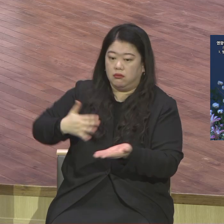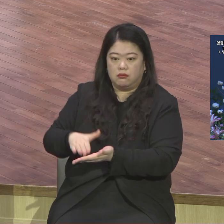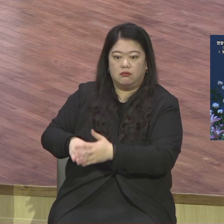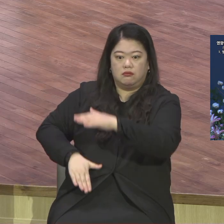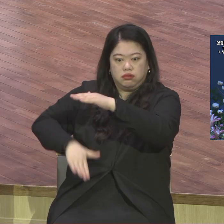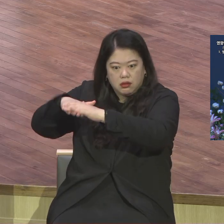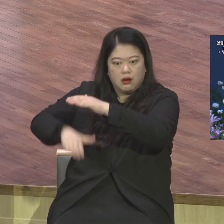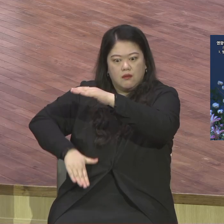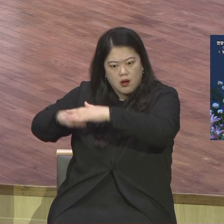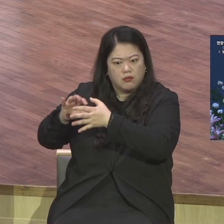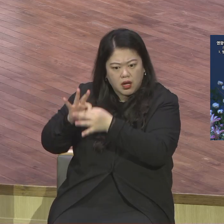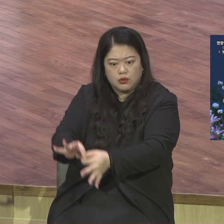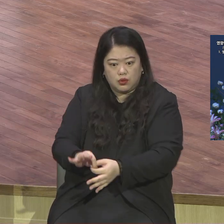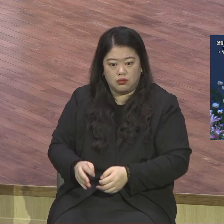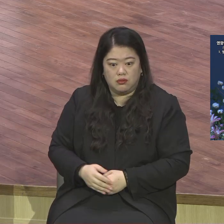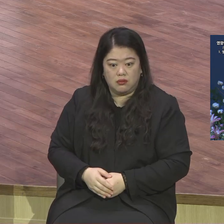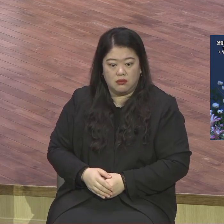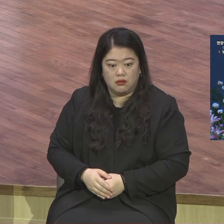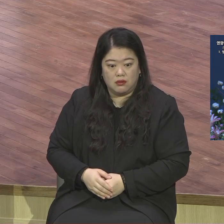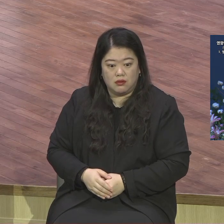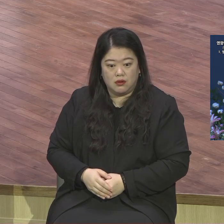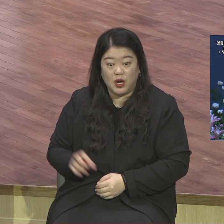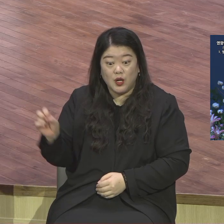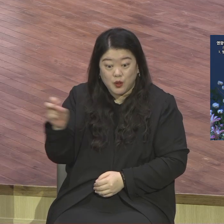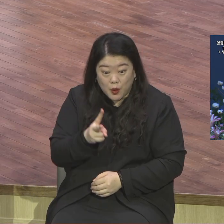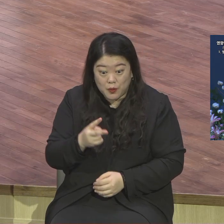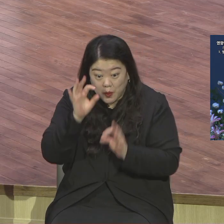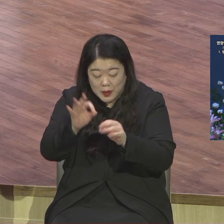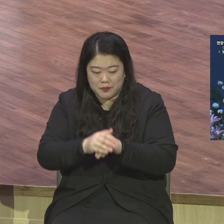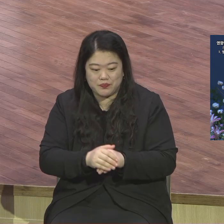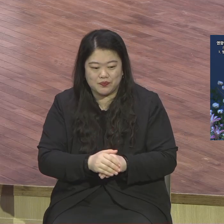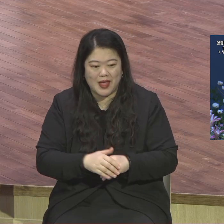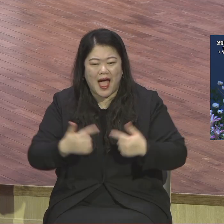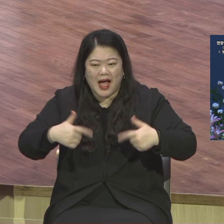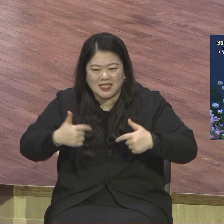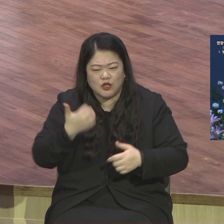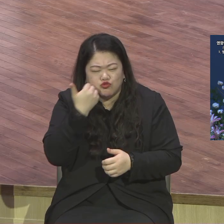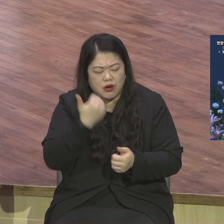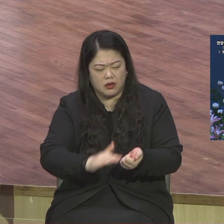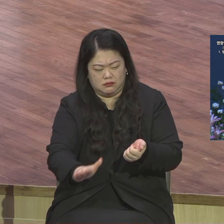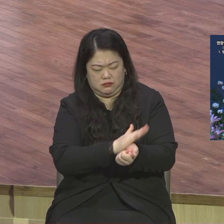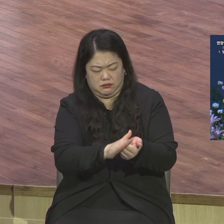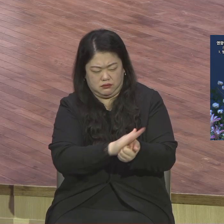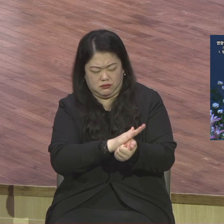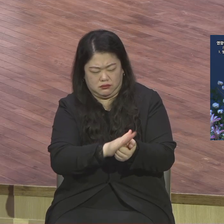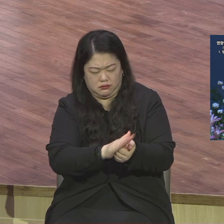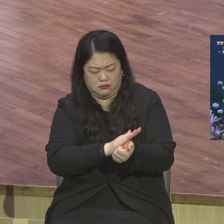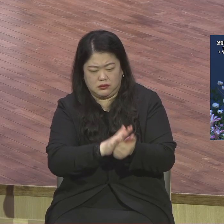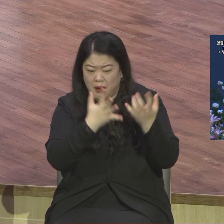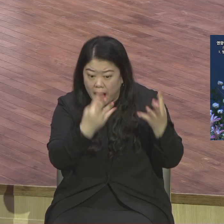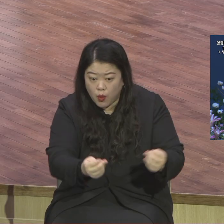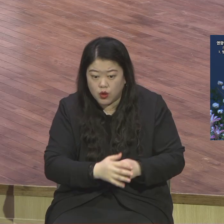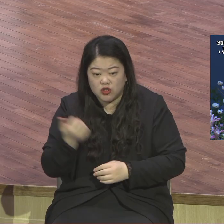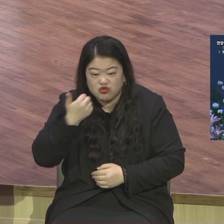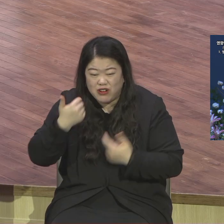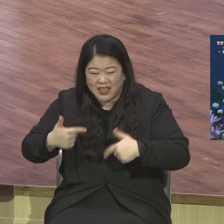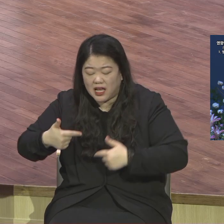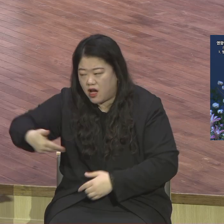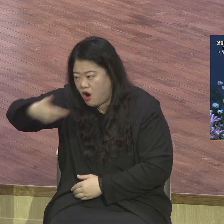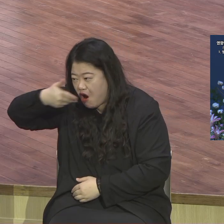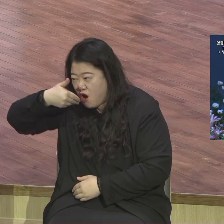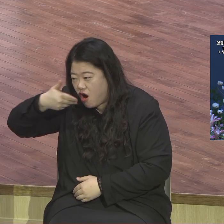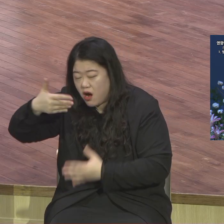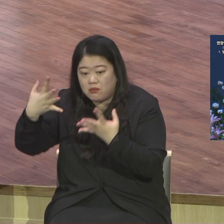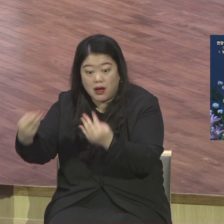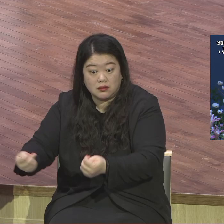사람은 대접하는 사람은 평생 대접하고 얻어먹는 사람은 평생 얻어먹어요. 믿음도 될지어다. 내가 이런